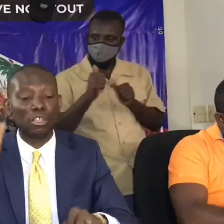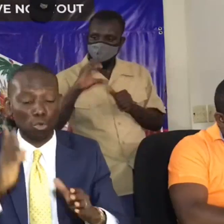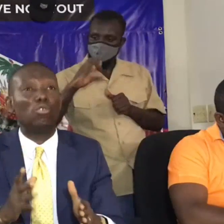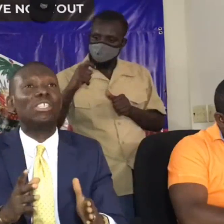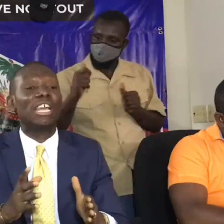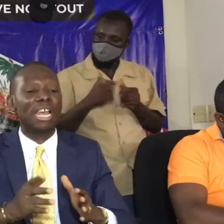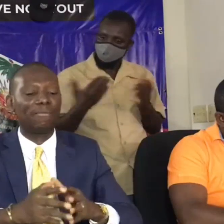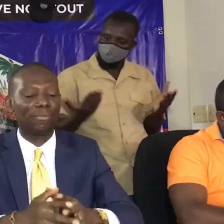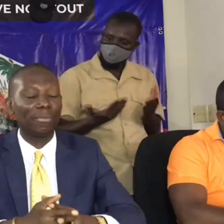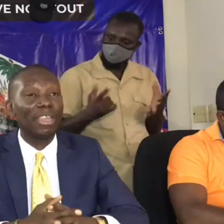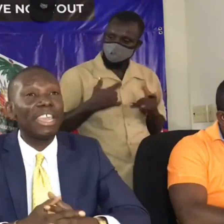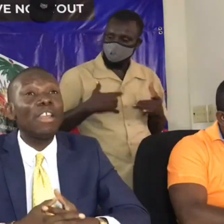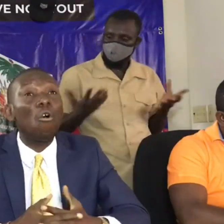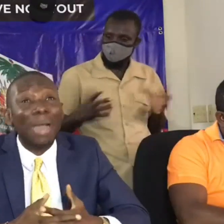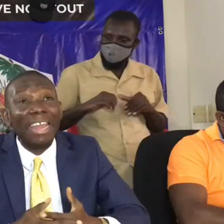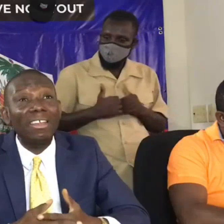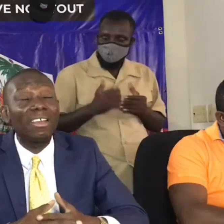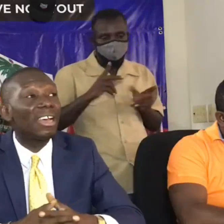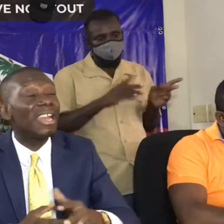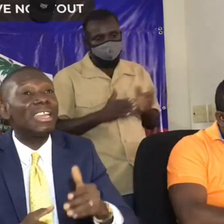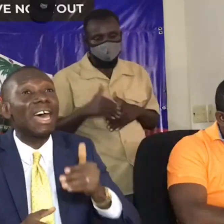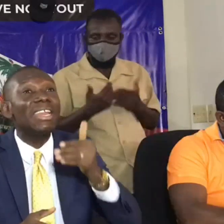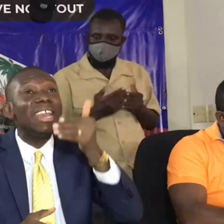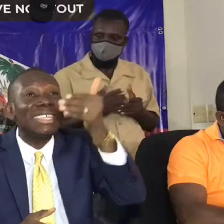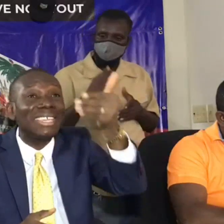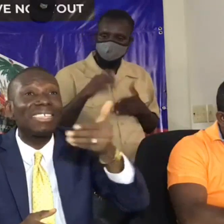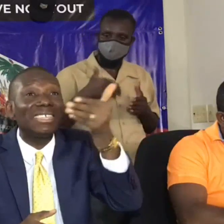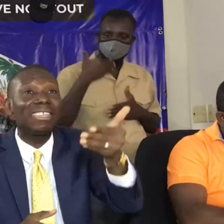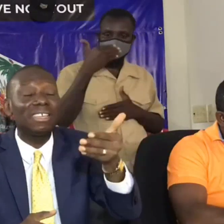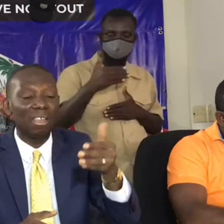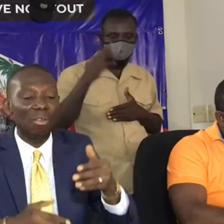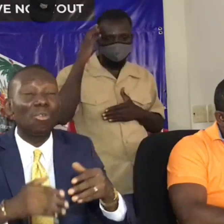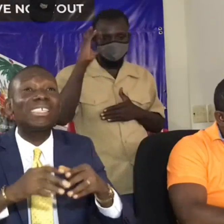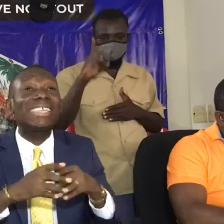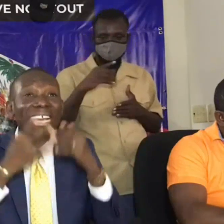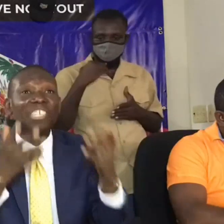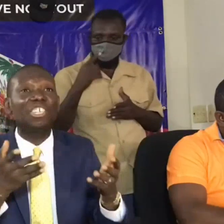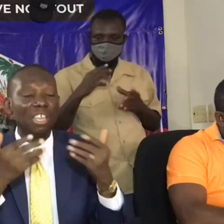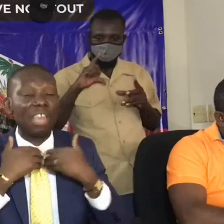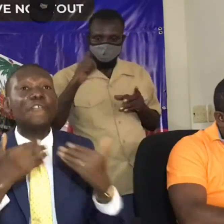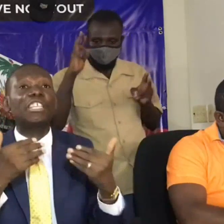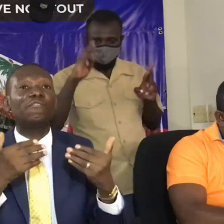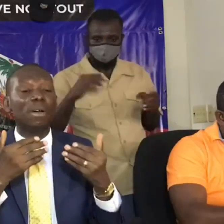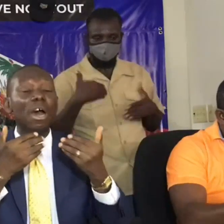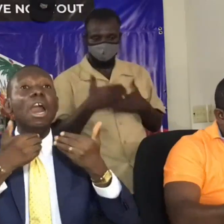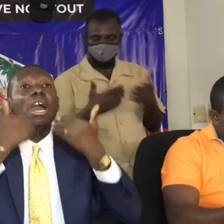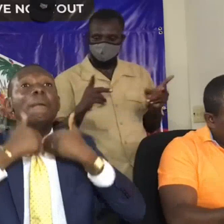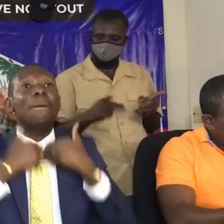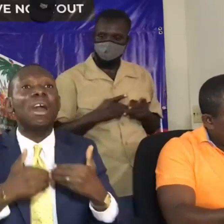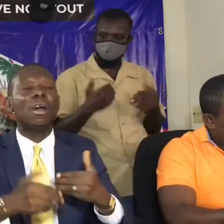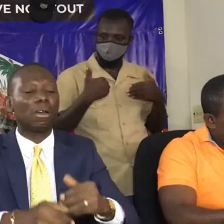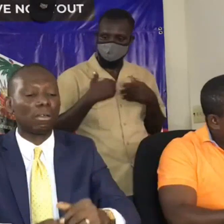la cour d'appel là, je ne dis pas là, ils comprennent la nécessité de s'ériger effectivement